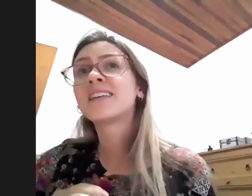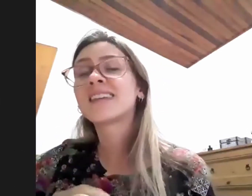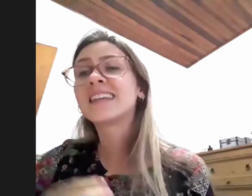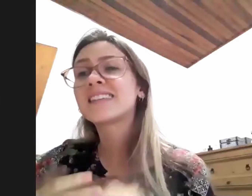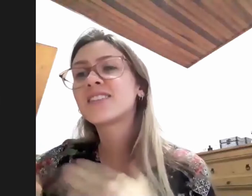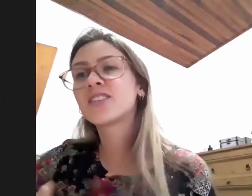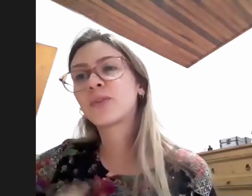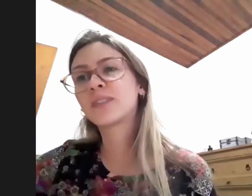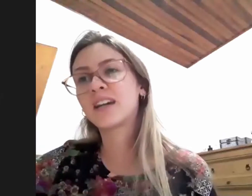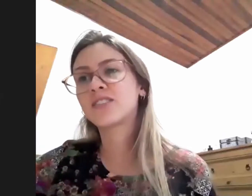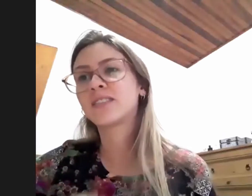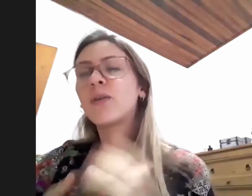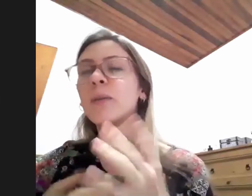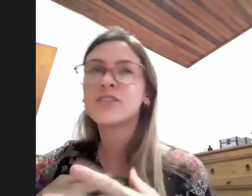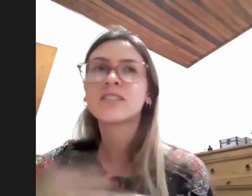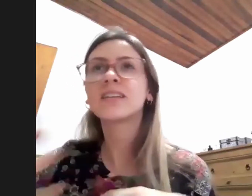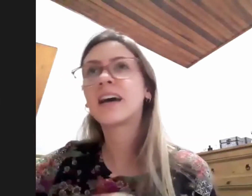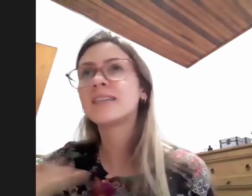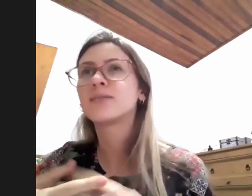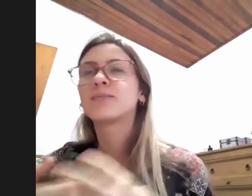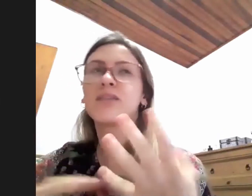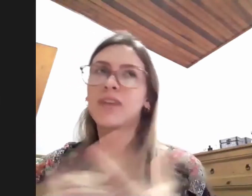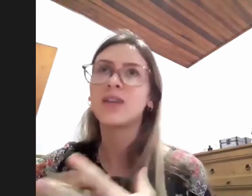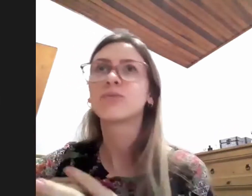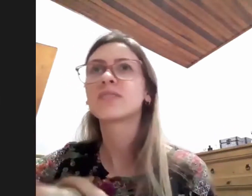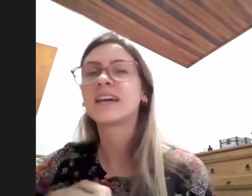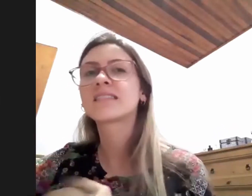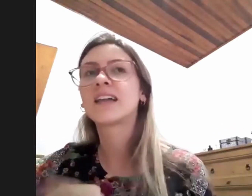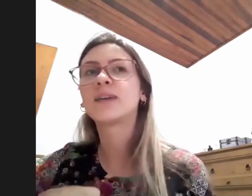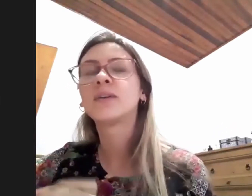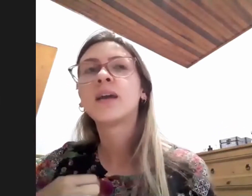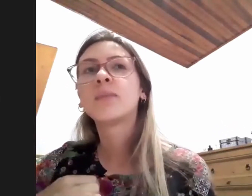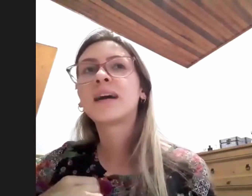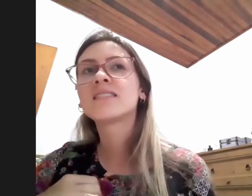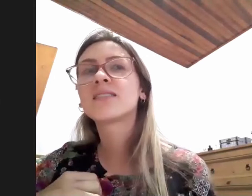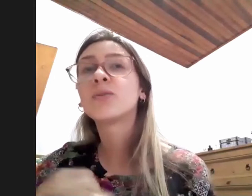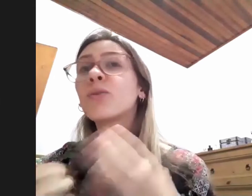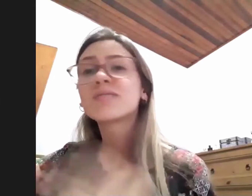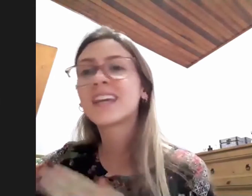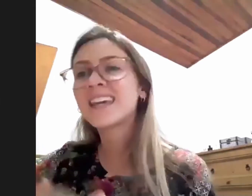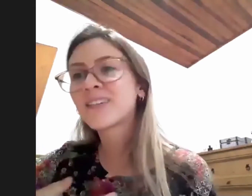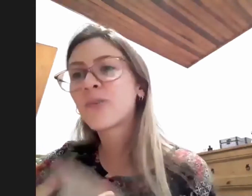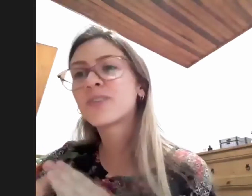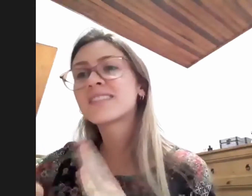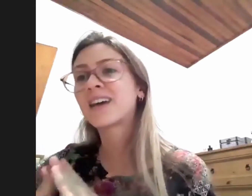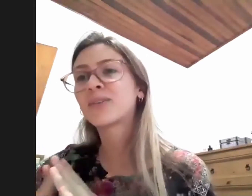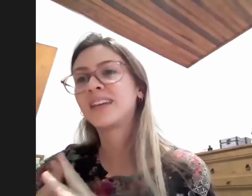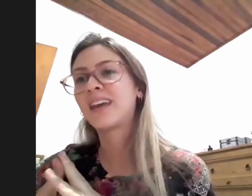ainda assim tinha dificuldade. Então, eu aprendi sinais, eu gravei alguns sinais, claro, mas eu não conseguia conversar com ninguém, com